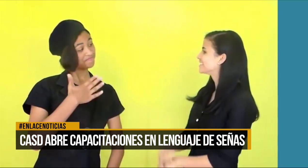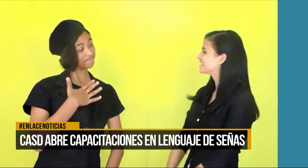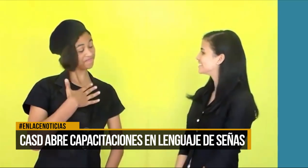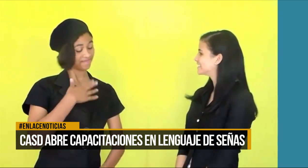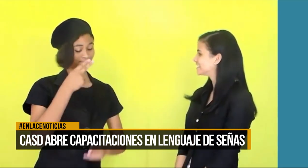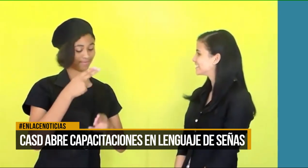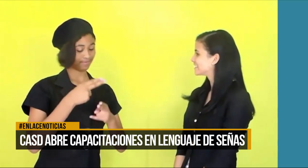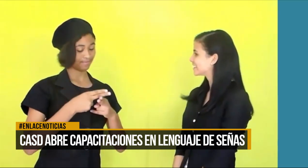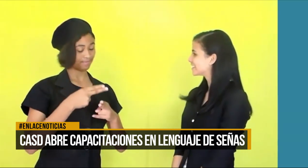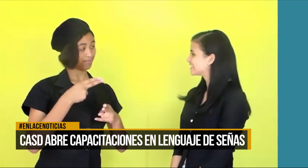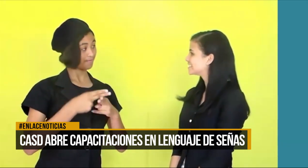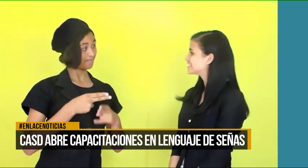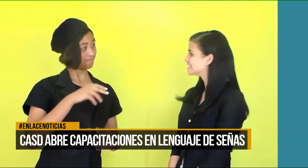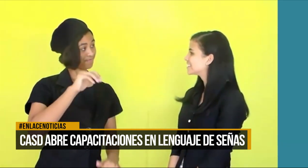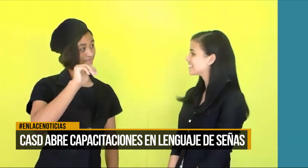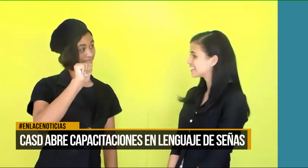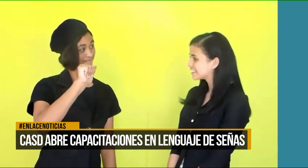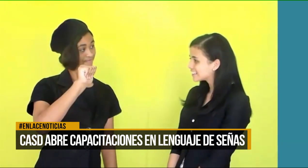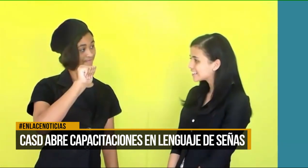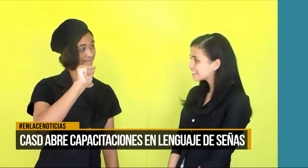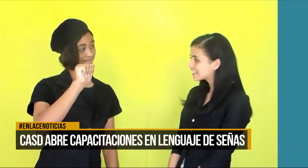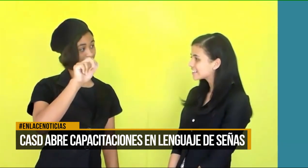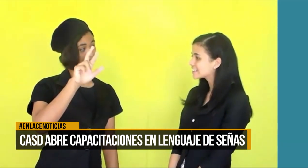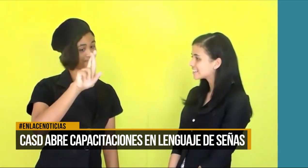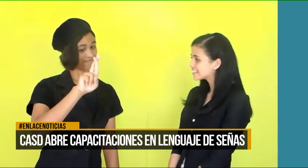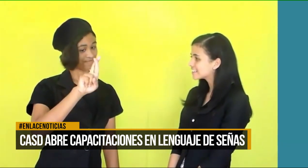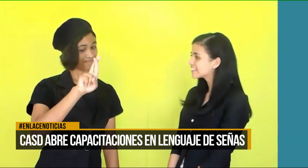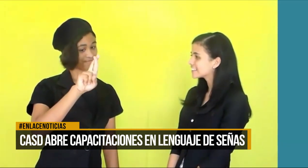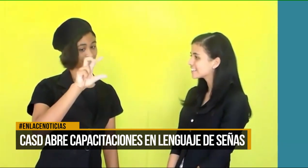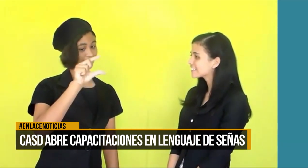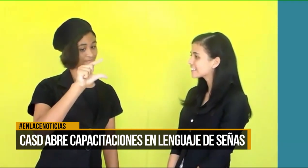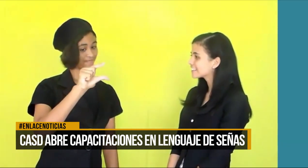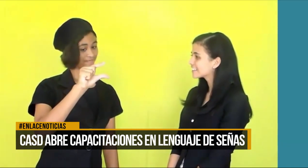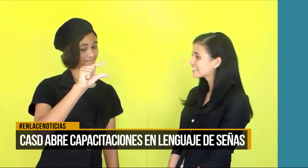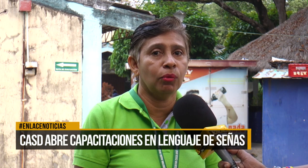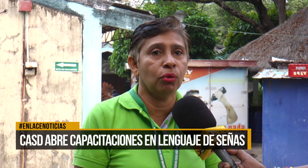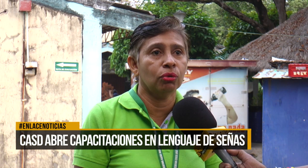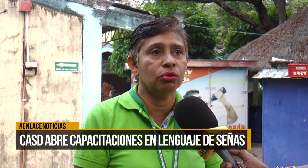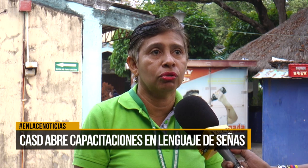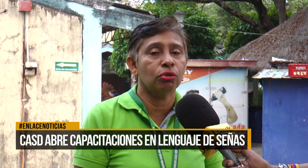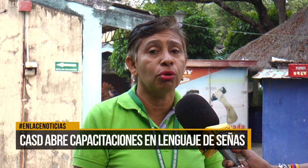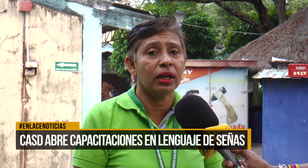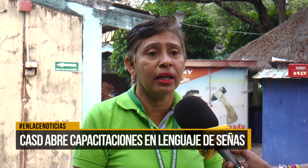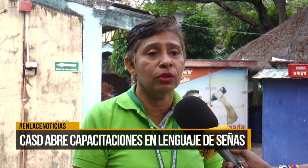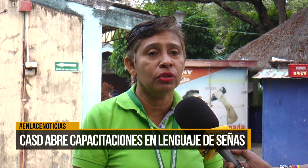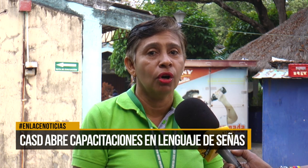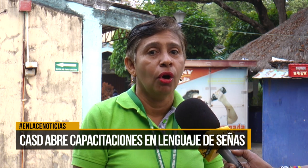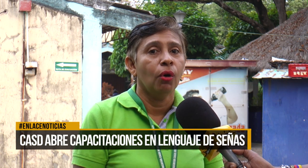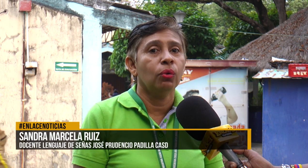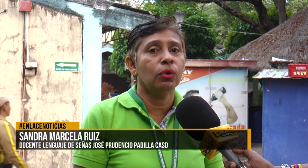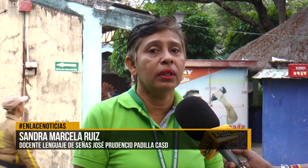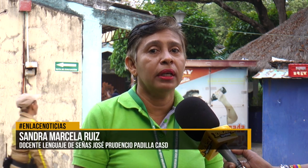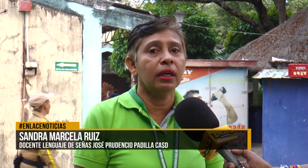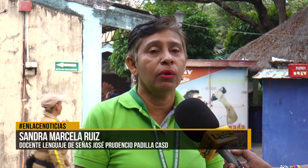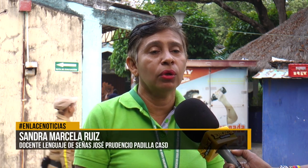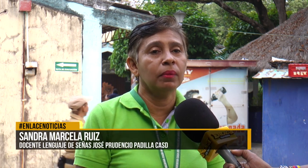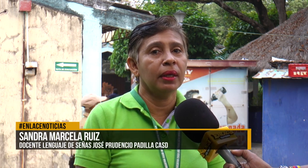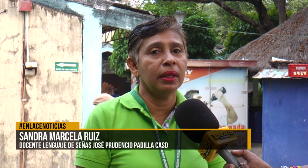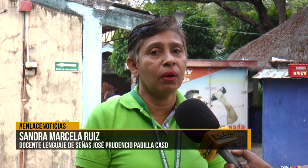Los cursos van a ser los días martes, miércoles y jueves. Tenemos dos horarios. Uno es de 2 y media a